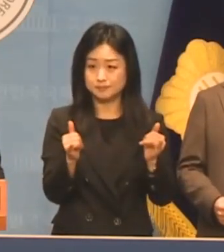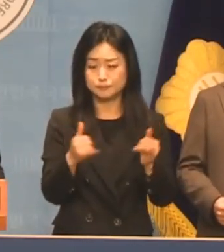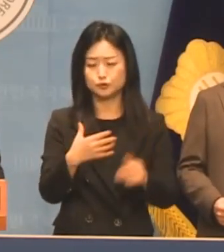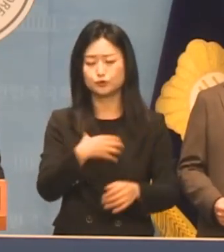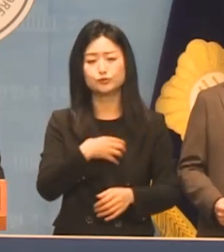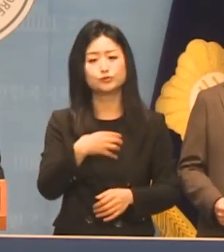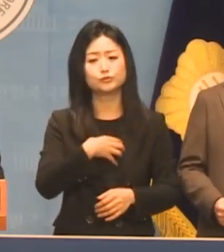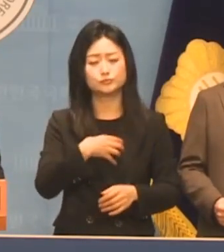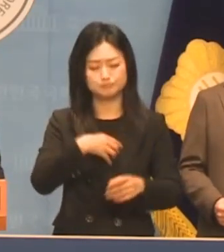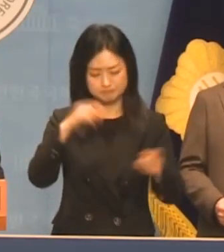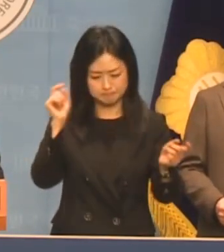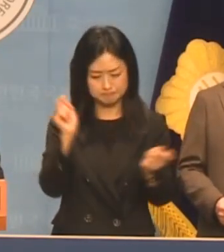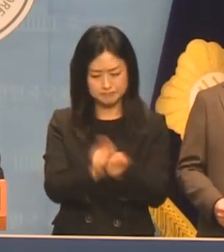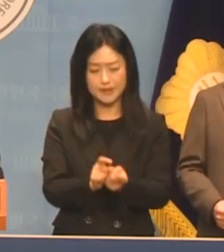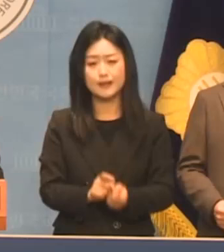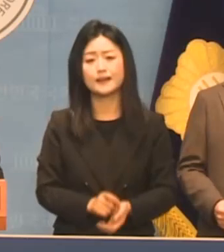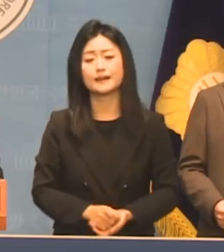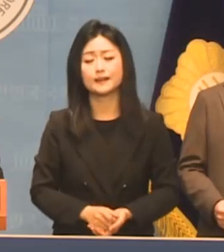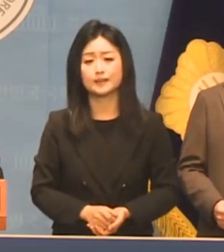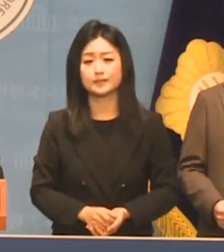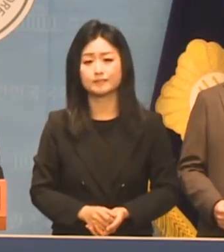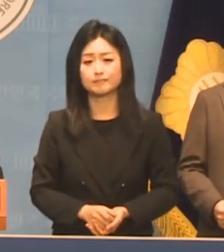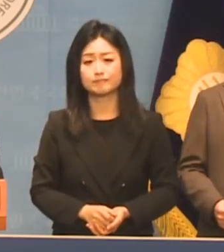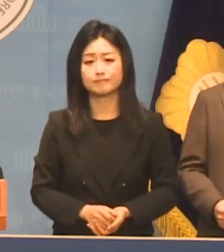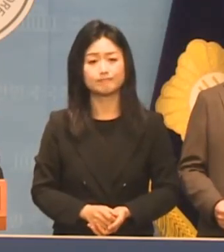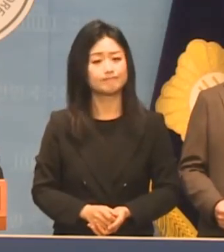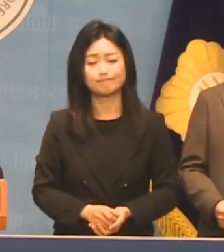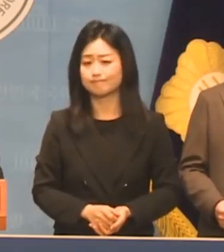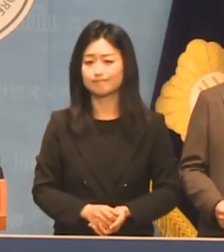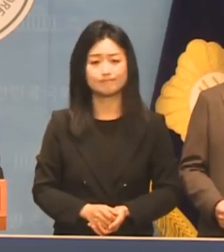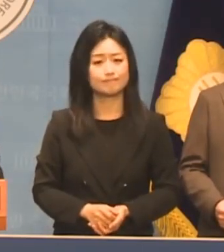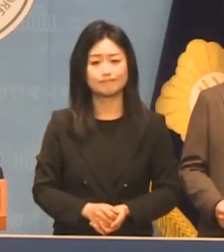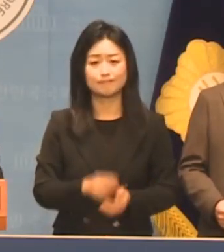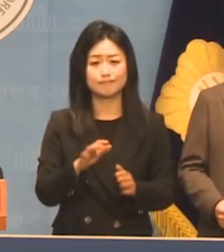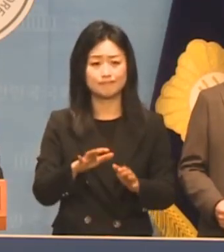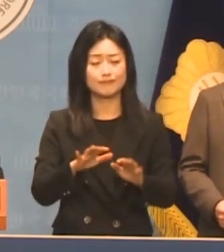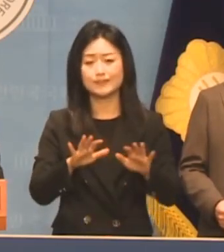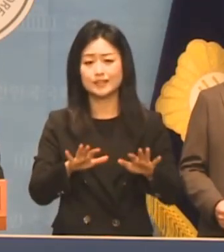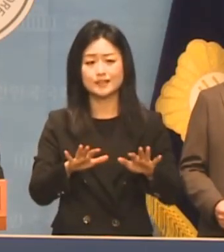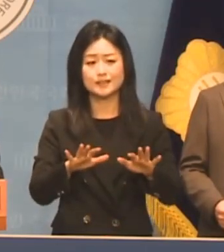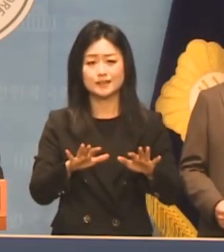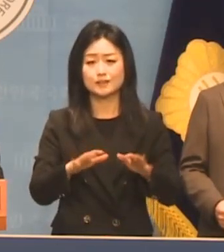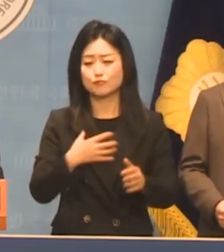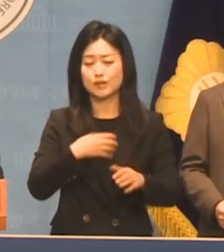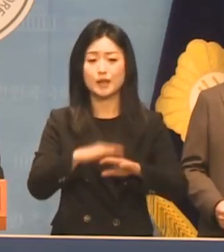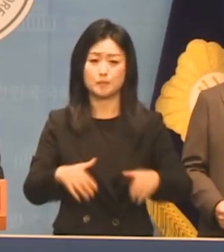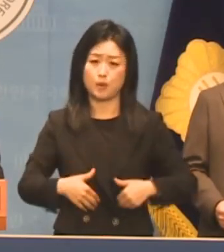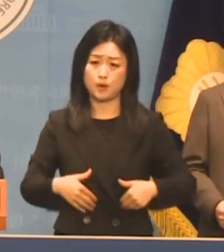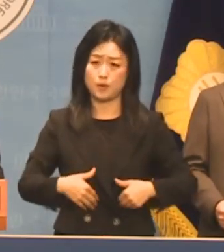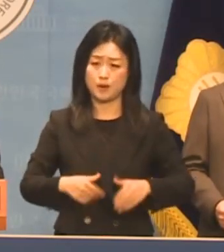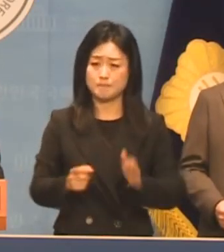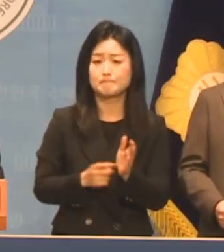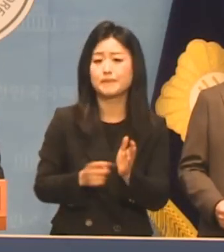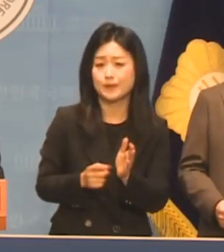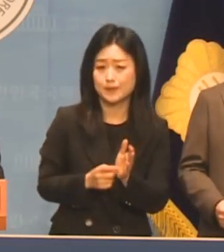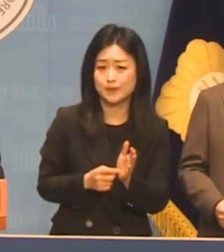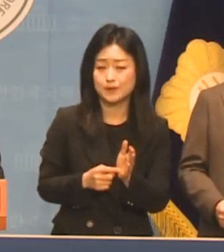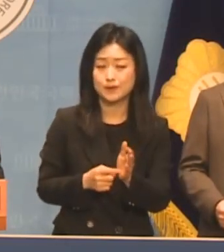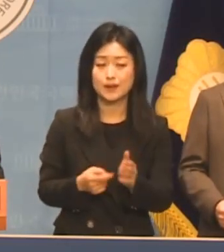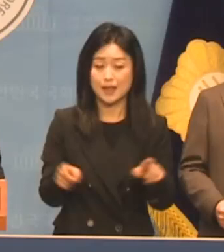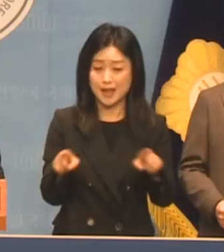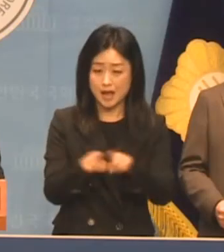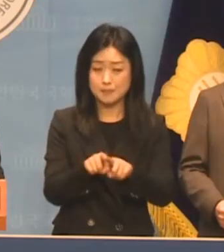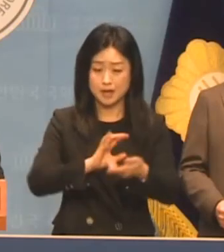위기의 소상공인 자영업입니다. 더 이상 미룰 수가 없습니다. 함께 논의하고